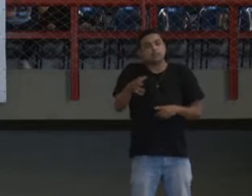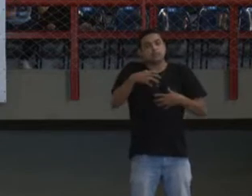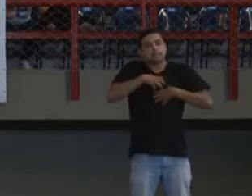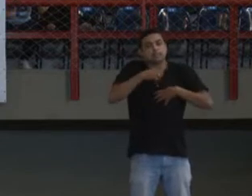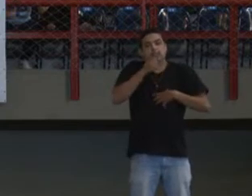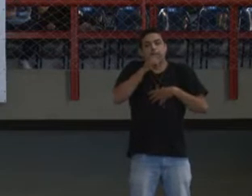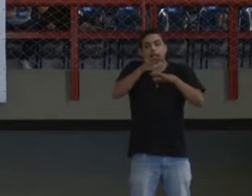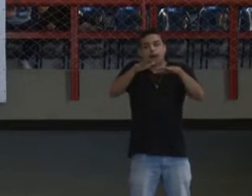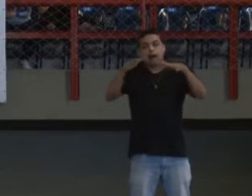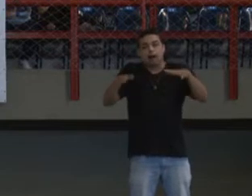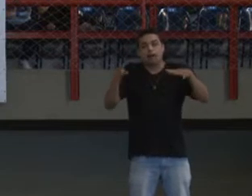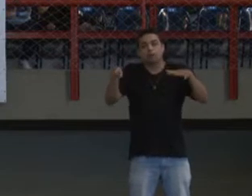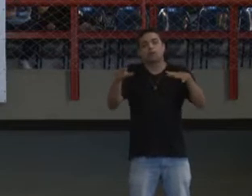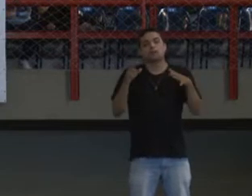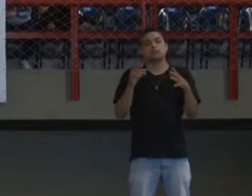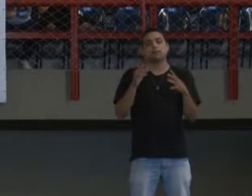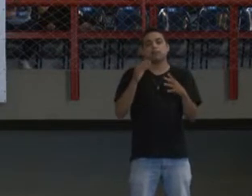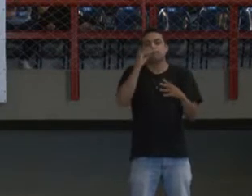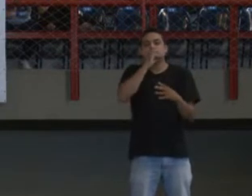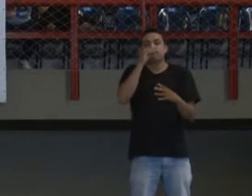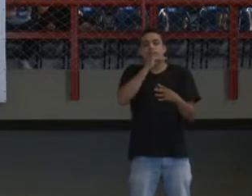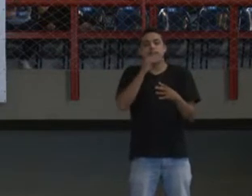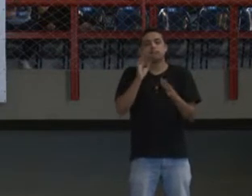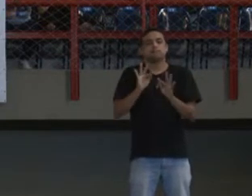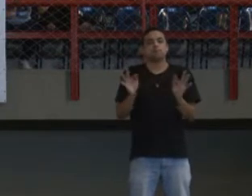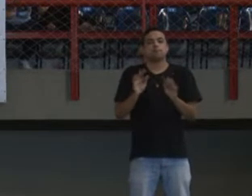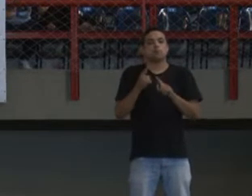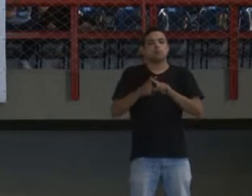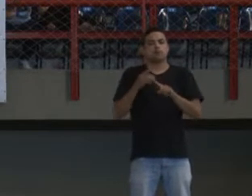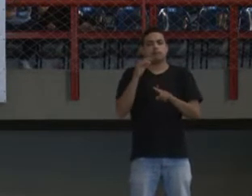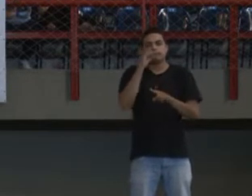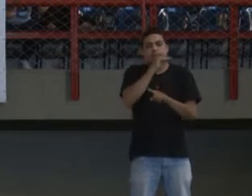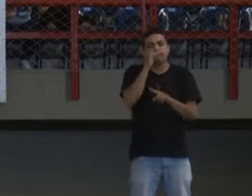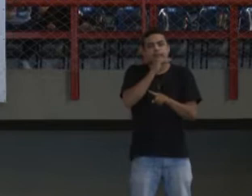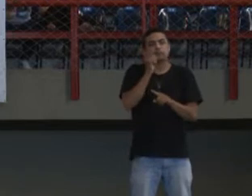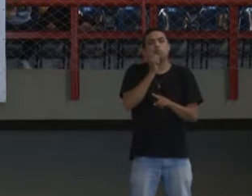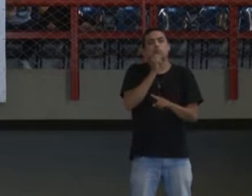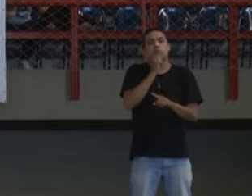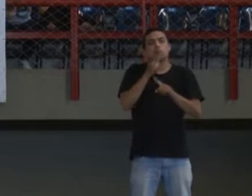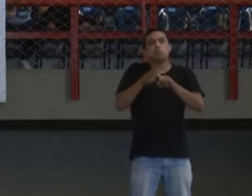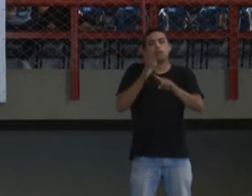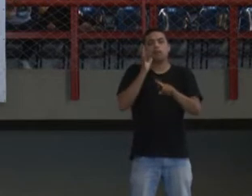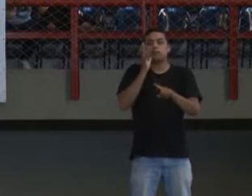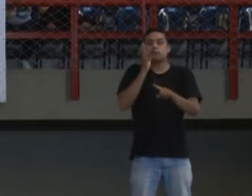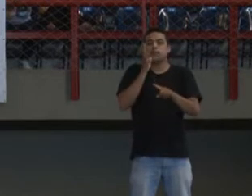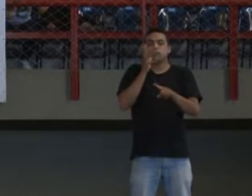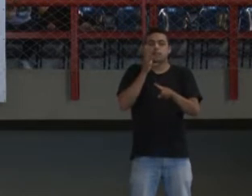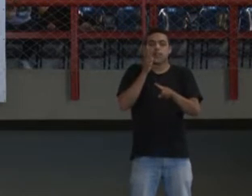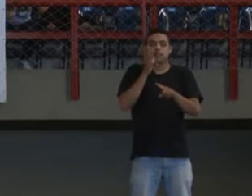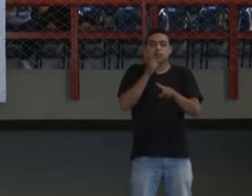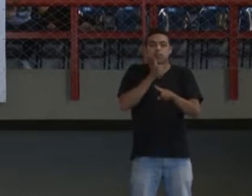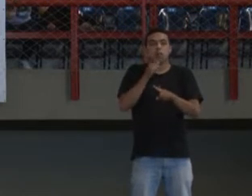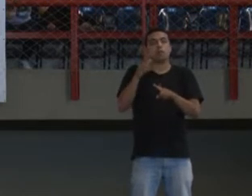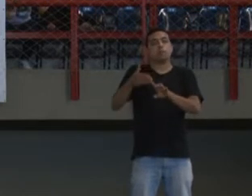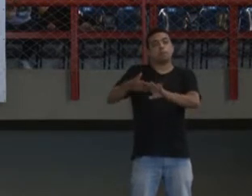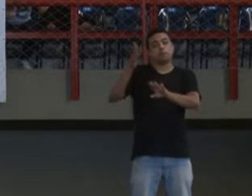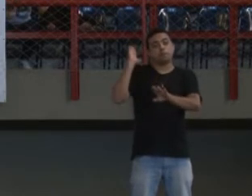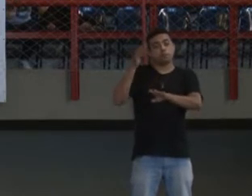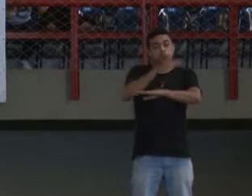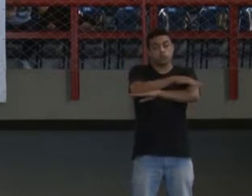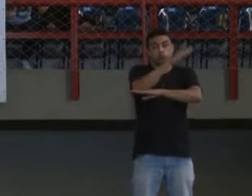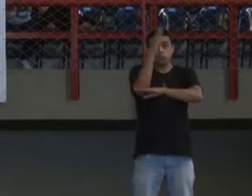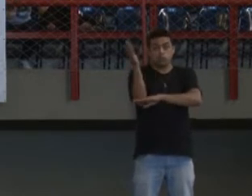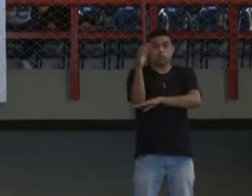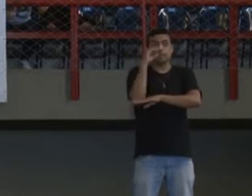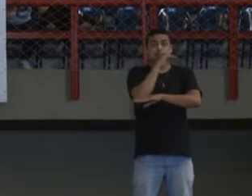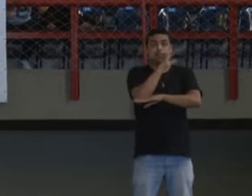térmica que a água está morninha. Mas a água não está morna, cara. Ela só está demorando mais tempo para perder o calor que ela ganhou durante o dia.